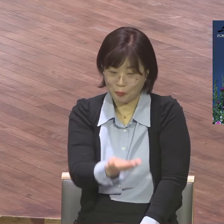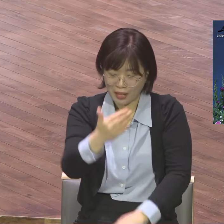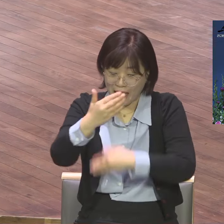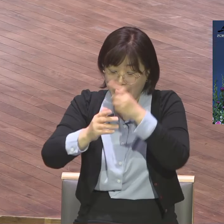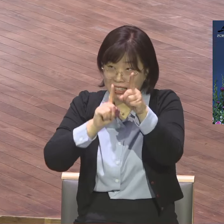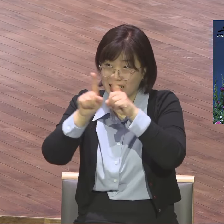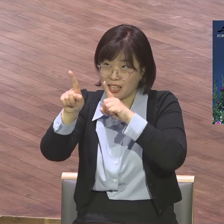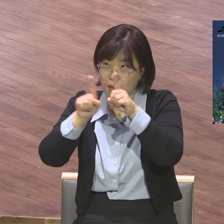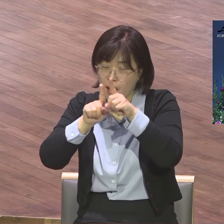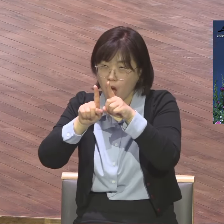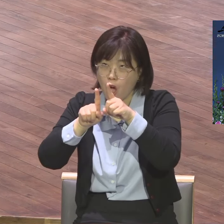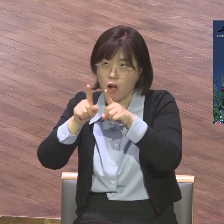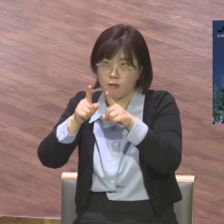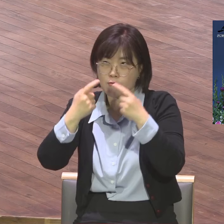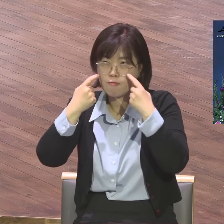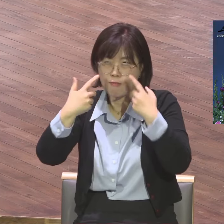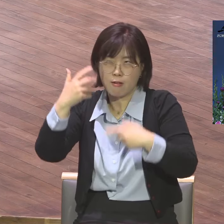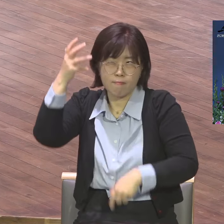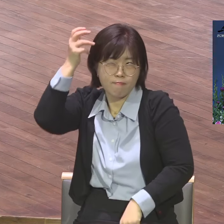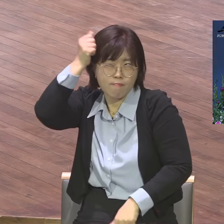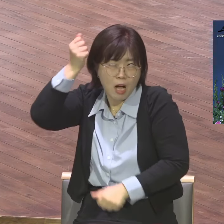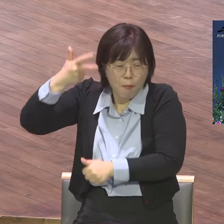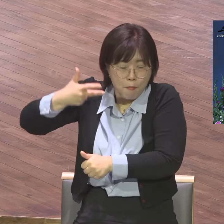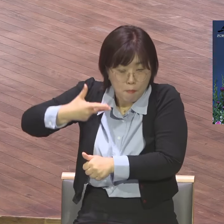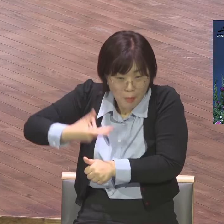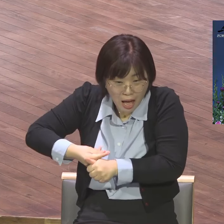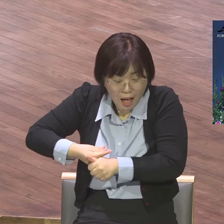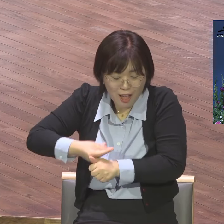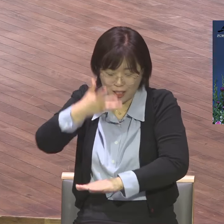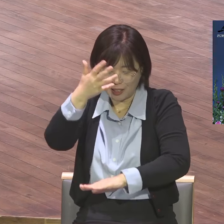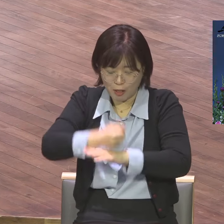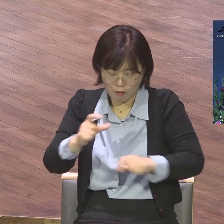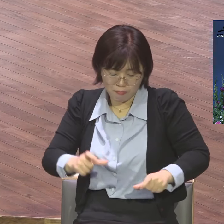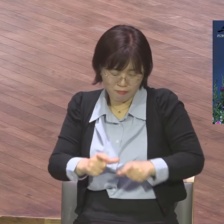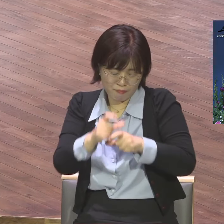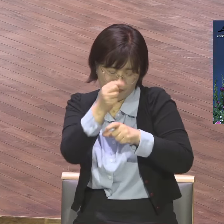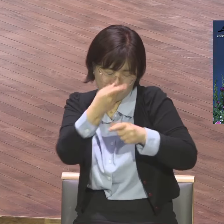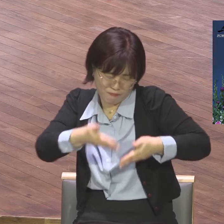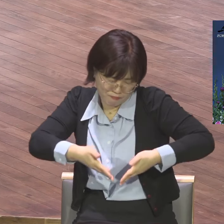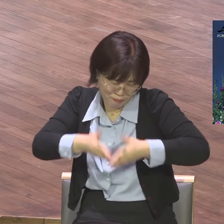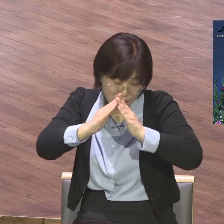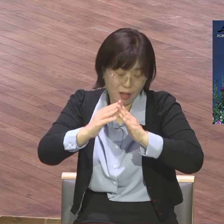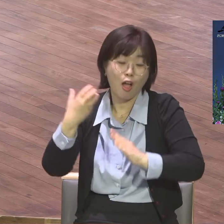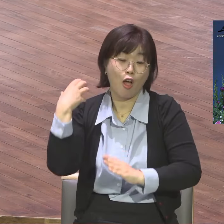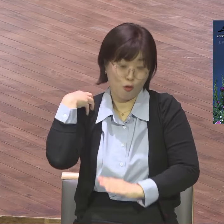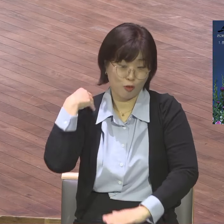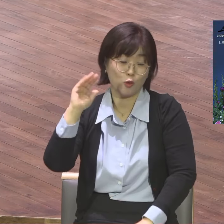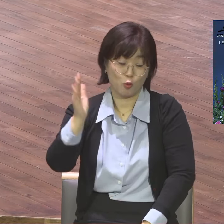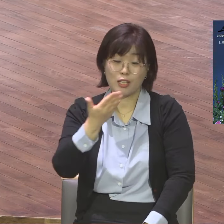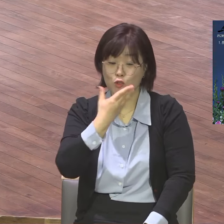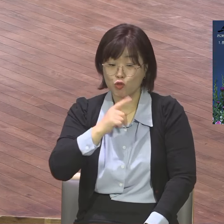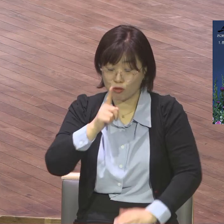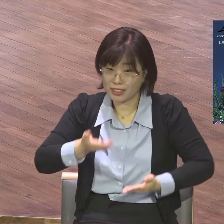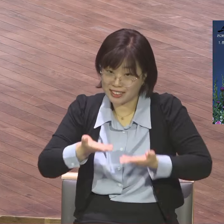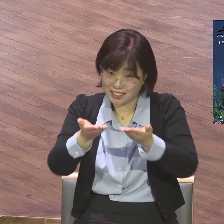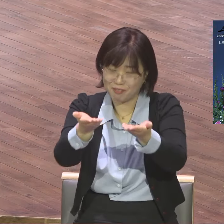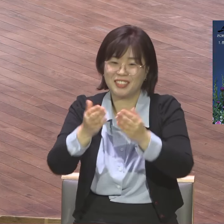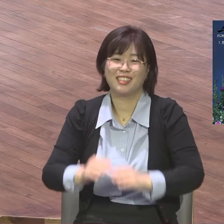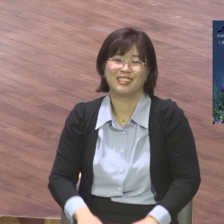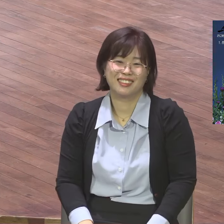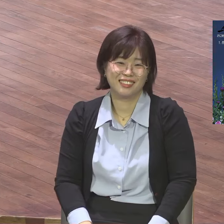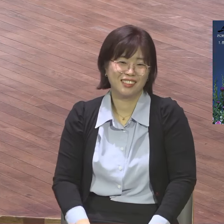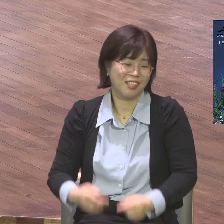확장의 산증인들 다 되시기를 주님으로 축복합니다. 그럼 첫째로 초월해야 할 해 아래의